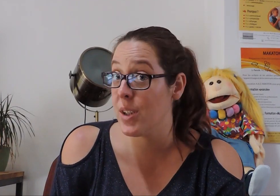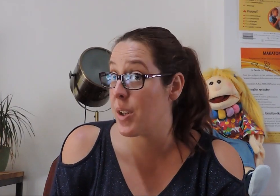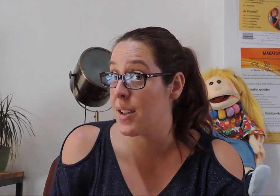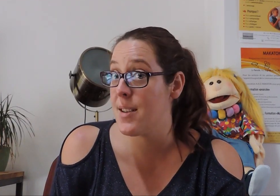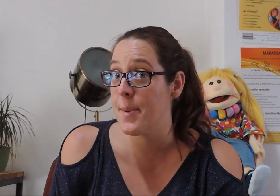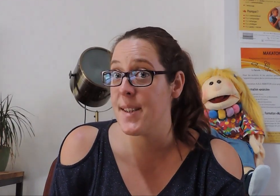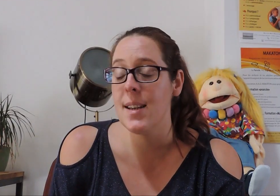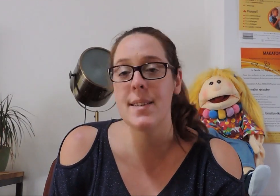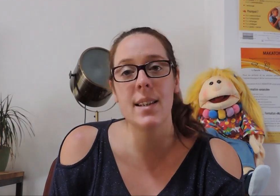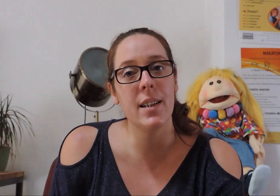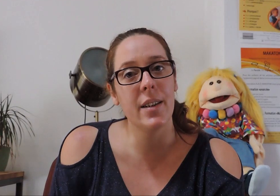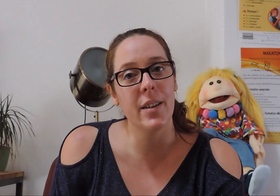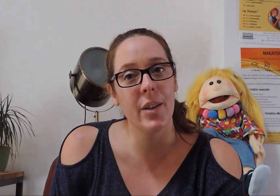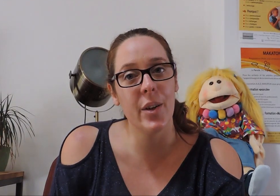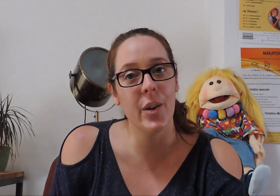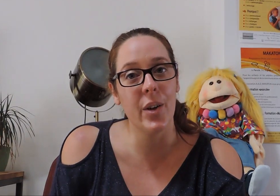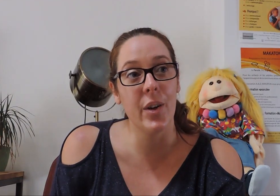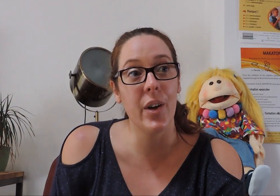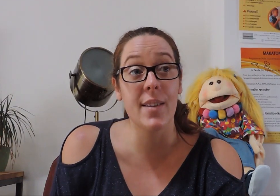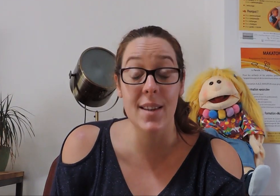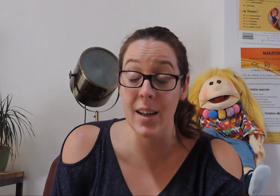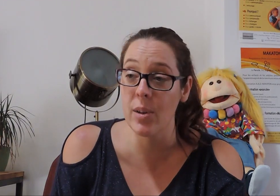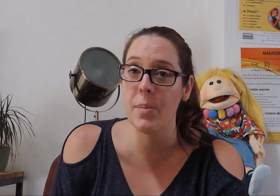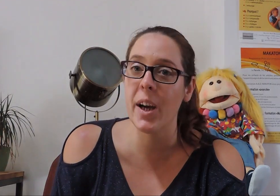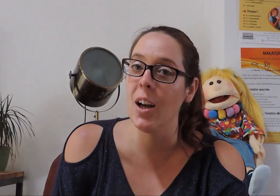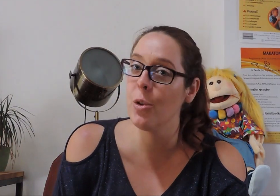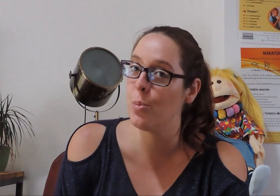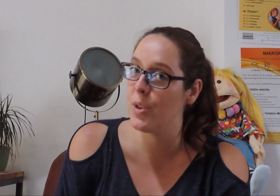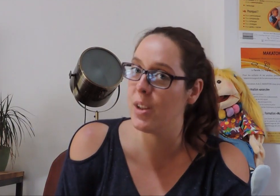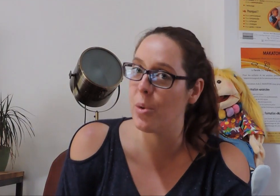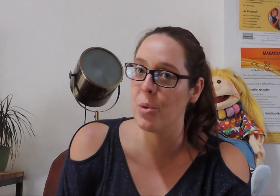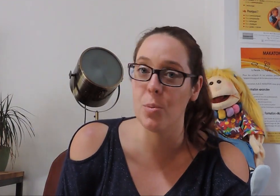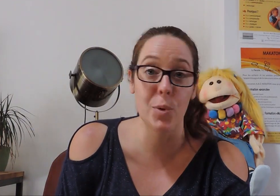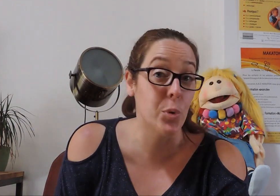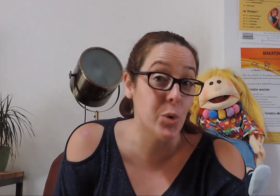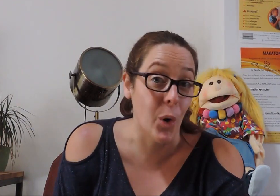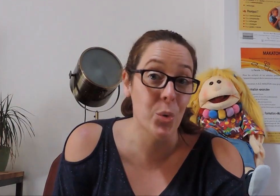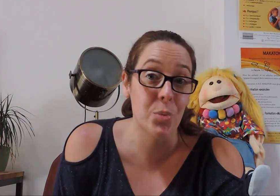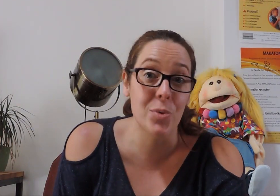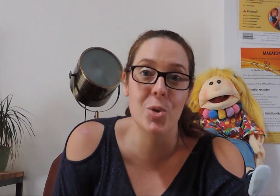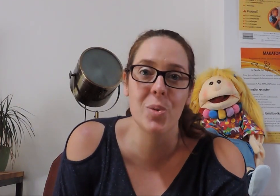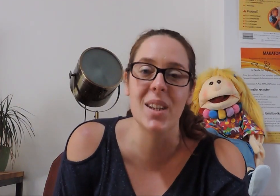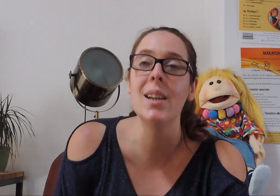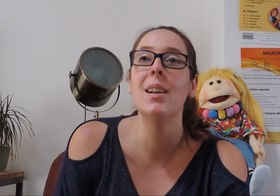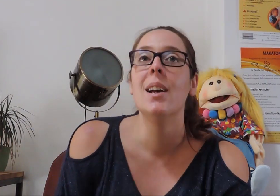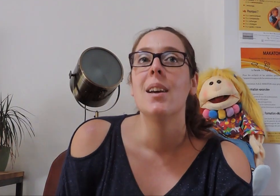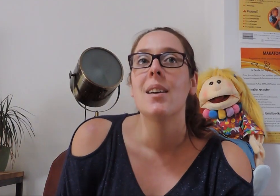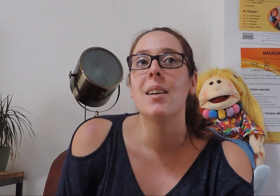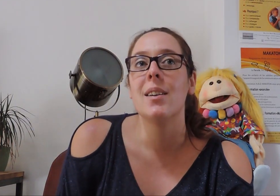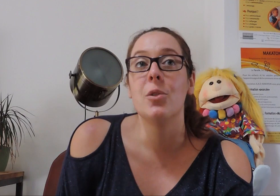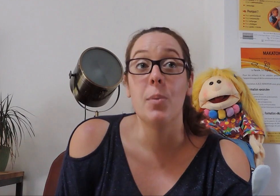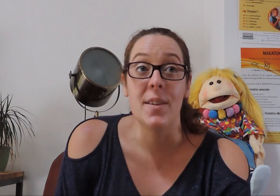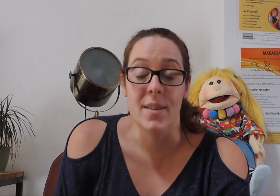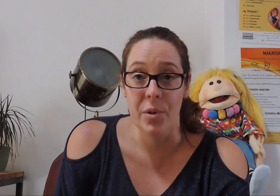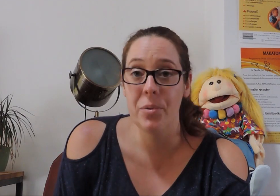je suis éducatrice spécialisée euh installée en libéral depuis euh depuis peu de temps depuis juillet euh euh 2019